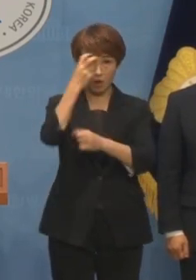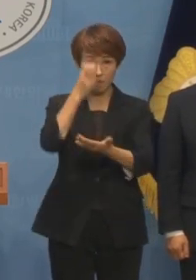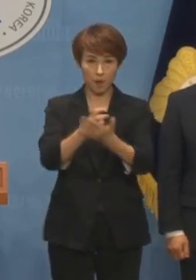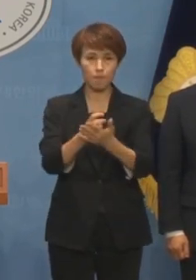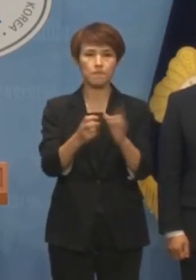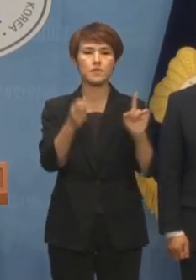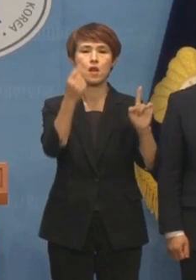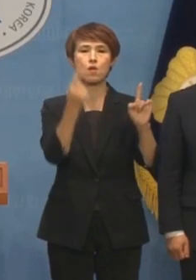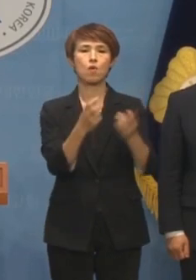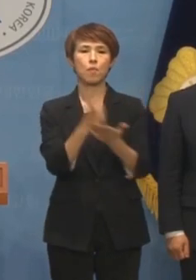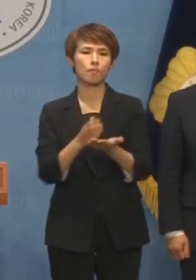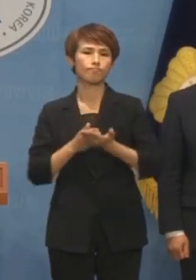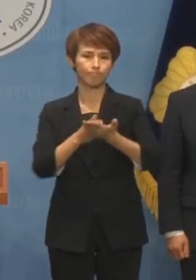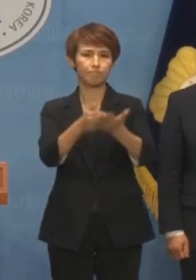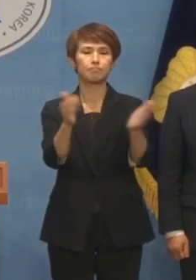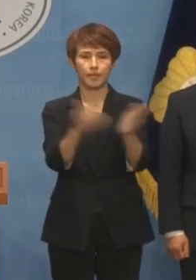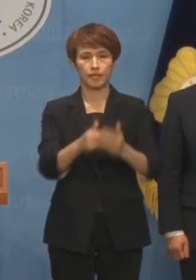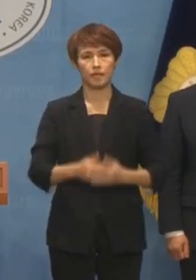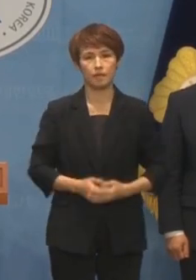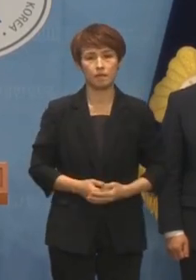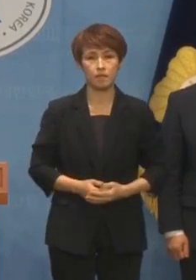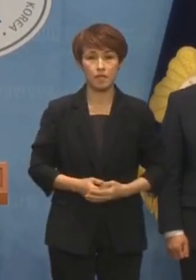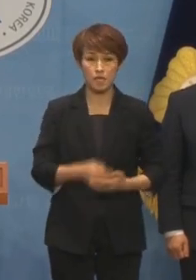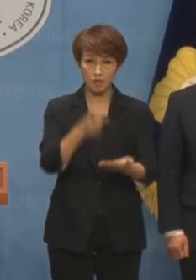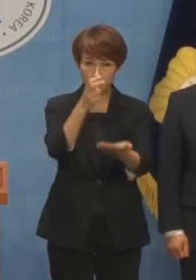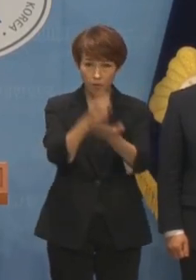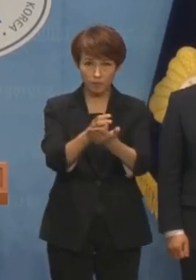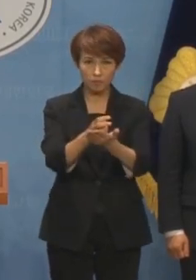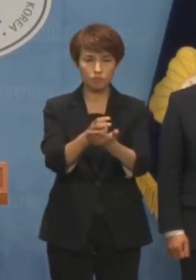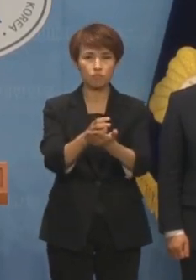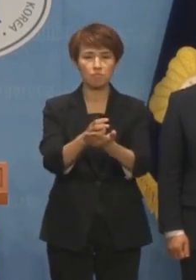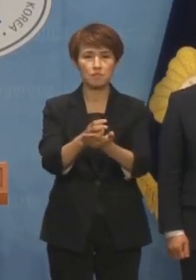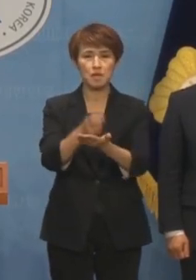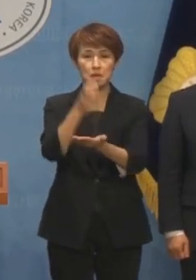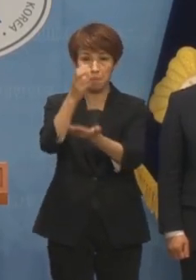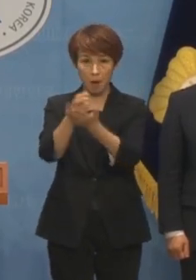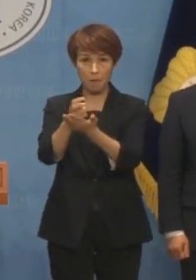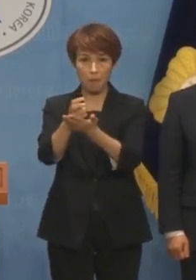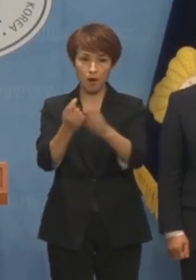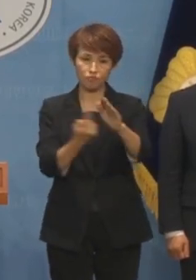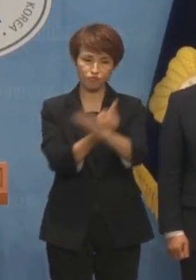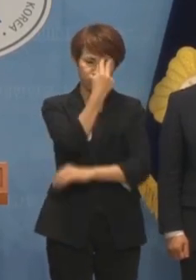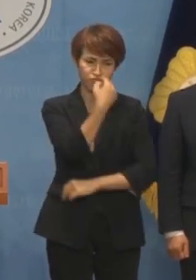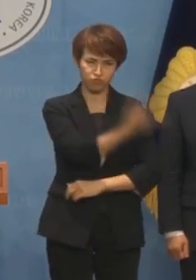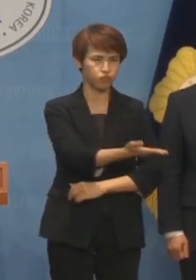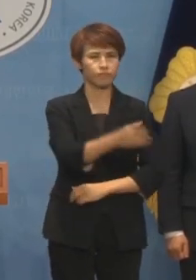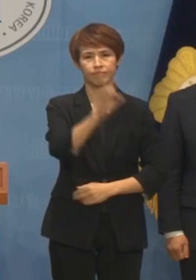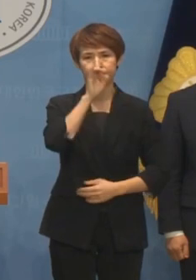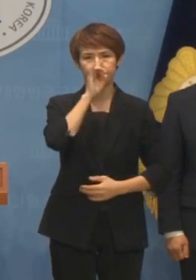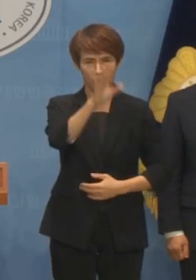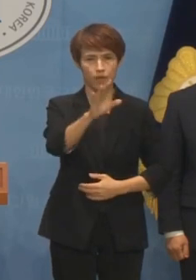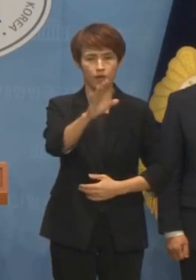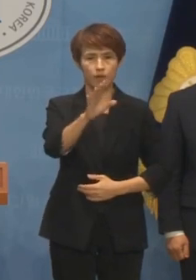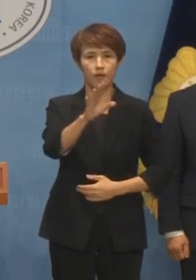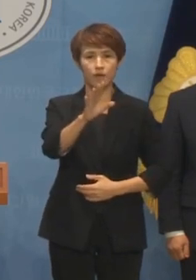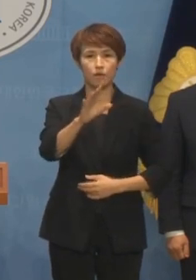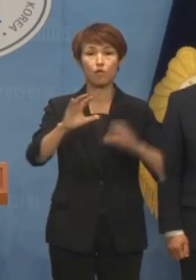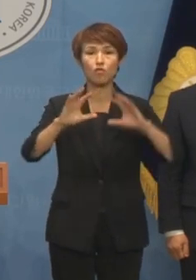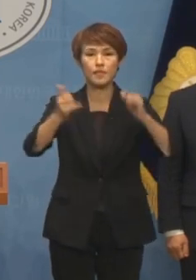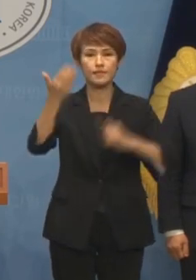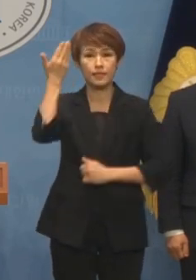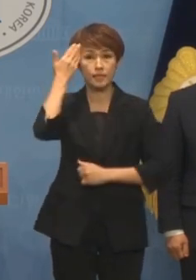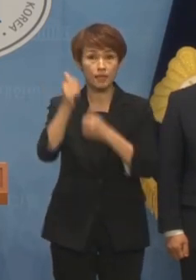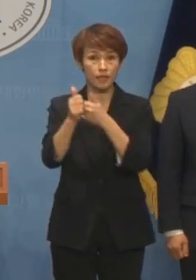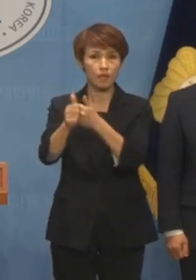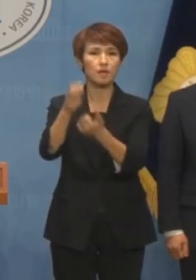발의했습니다. 한동훈 특검법은 누구도 법 앞에선 예외일 수 없다는 국민적 상식에